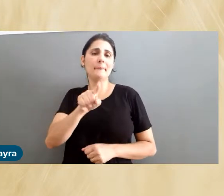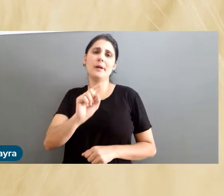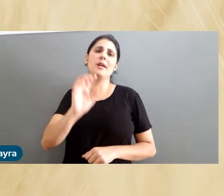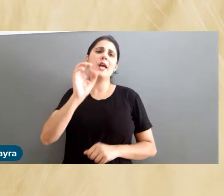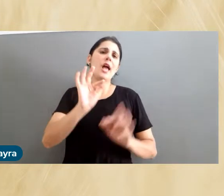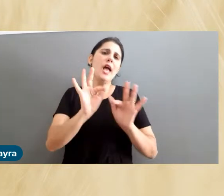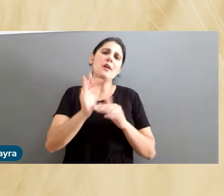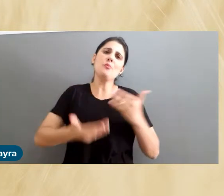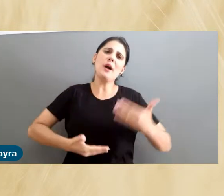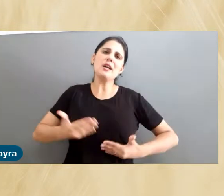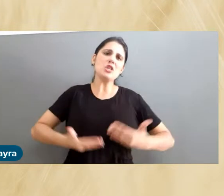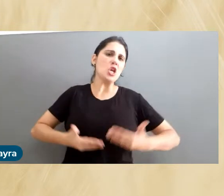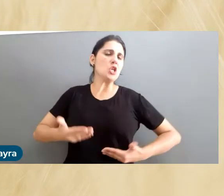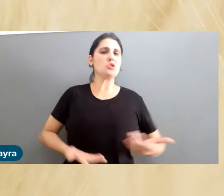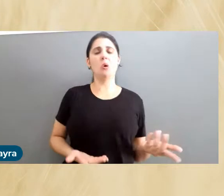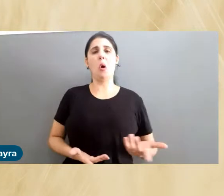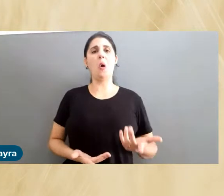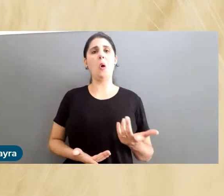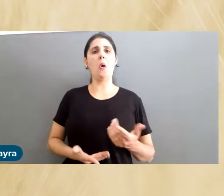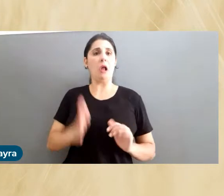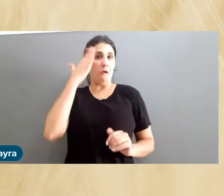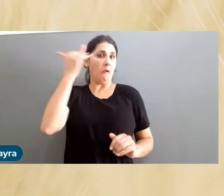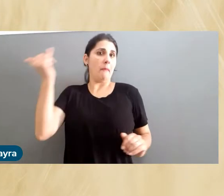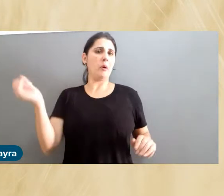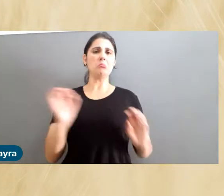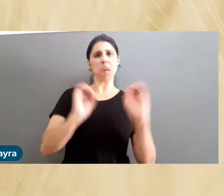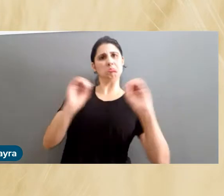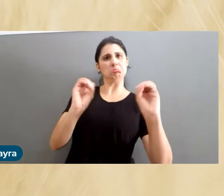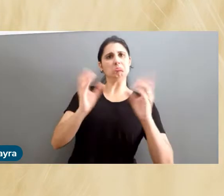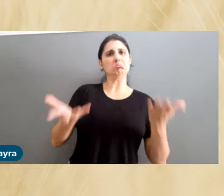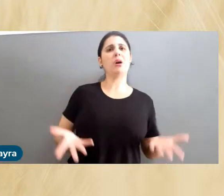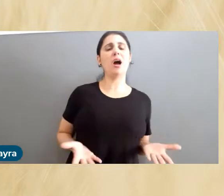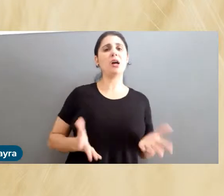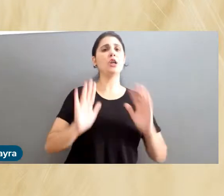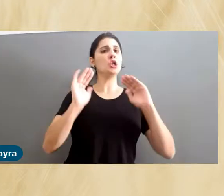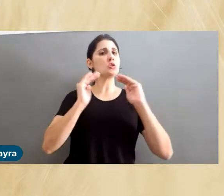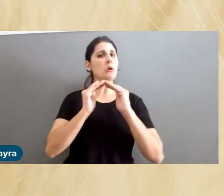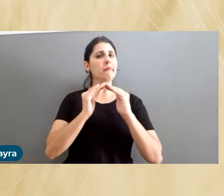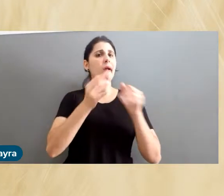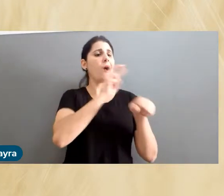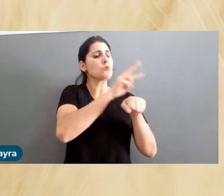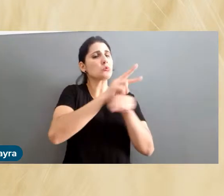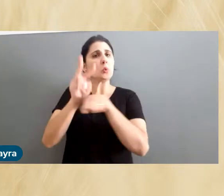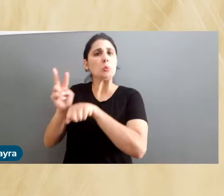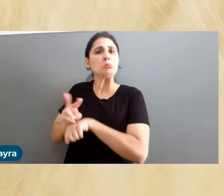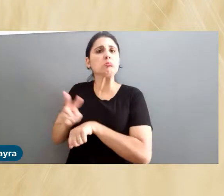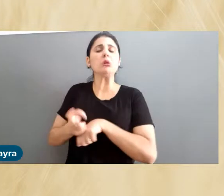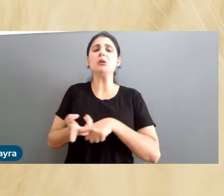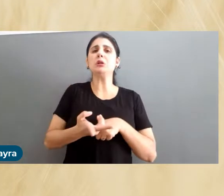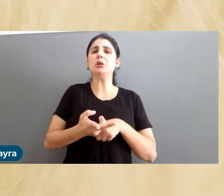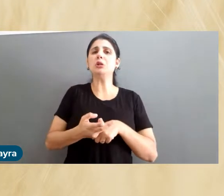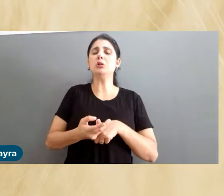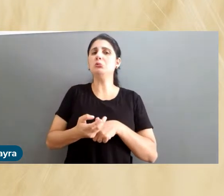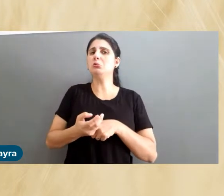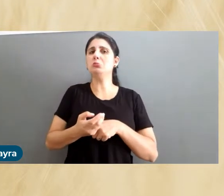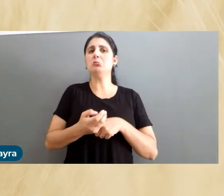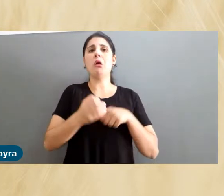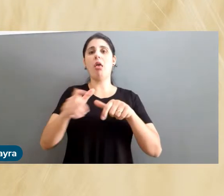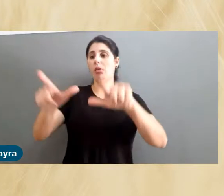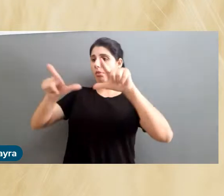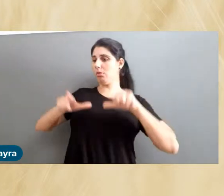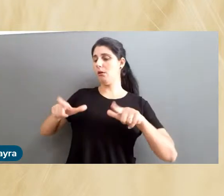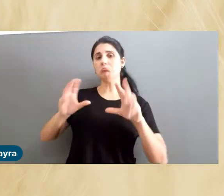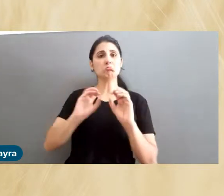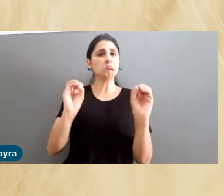não teve visibilidade pública, não era alguém que as pessoas chamavam para receber títulos.